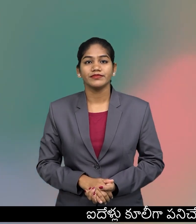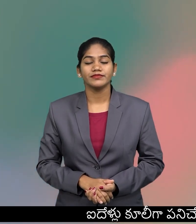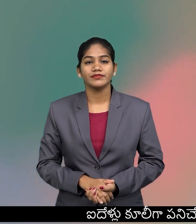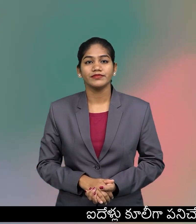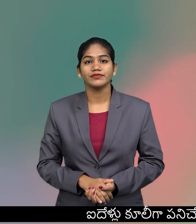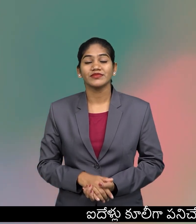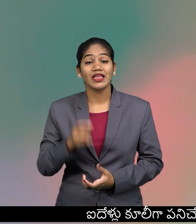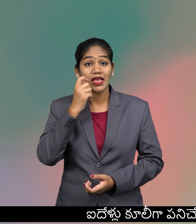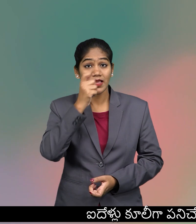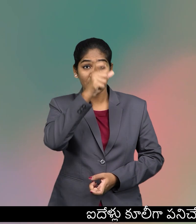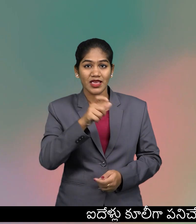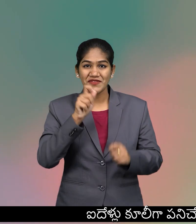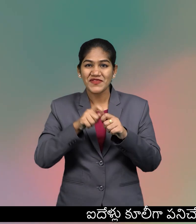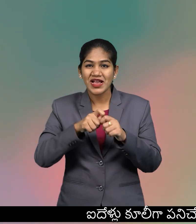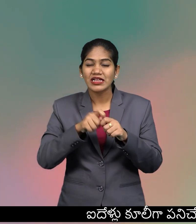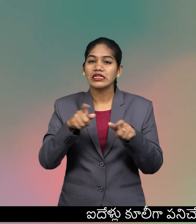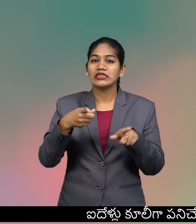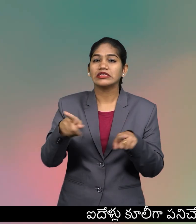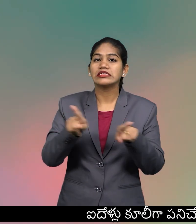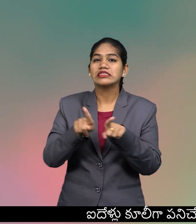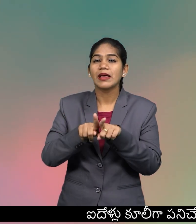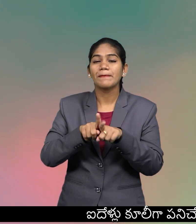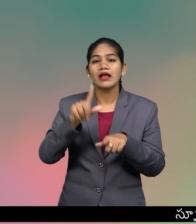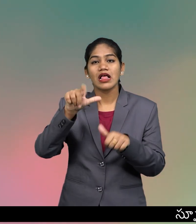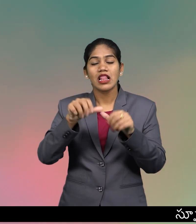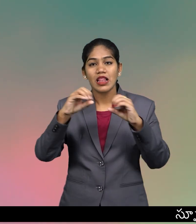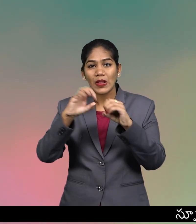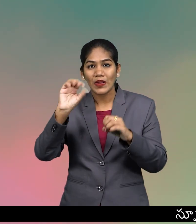ఐదేళ్లు కూలీగా పనిచేసి స్వాతంత్ర్య సమరయోధుల స్ఫూర్తి పొందారు.